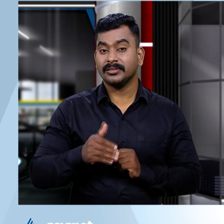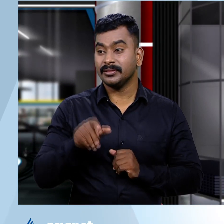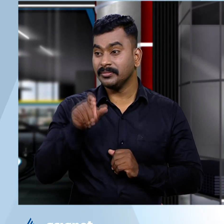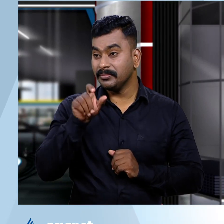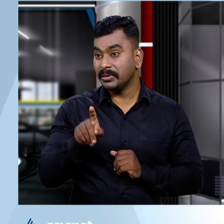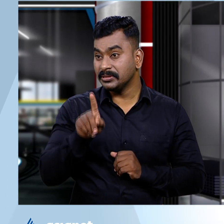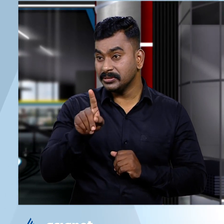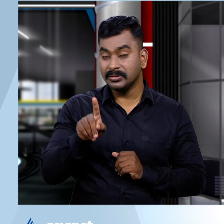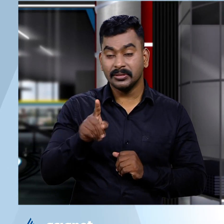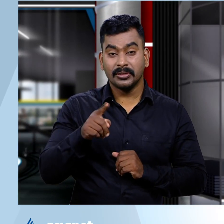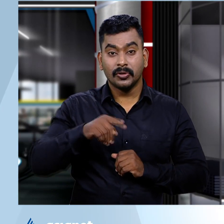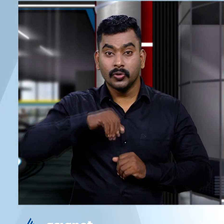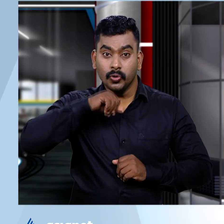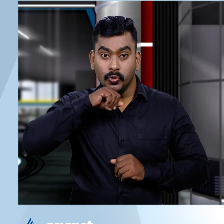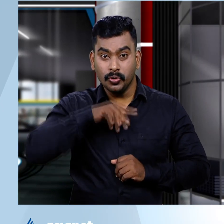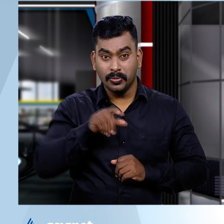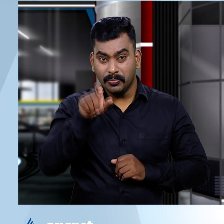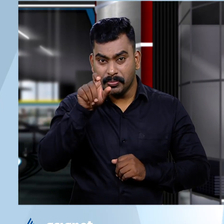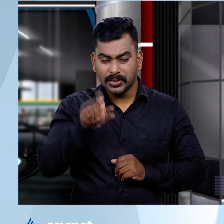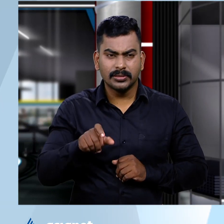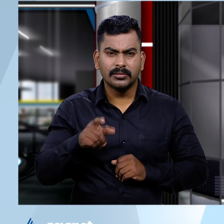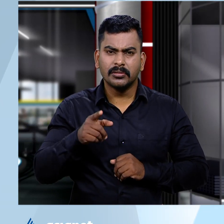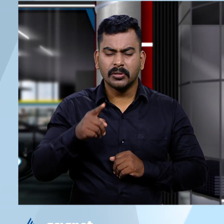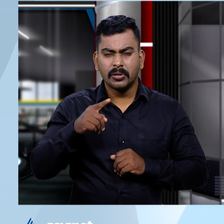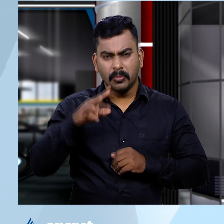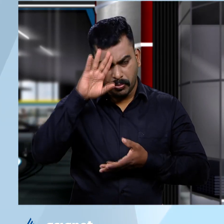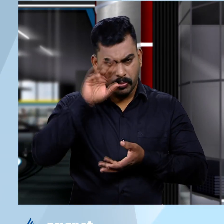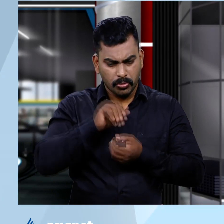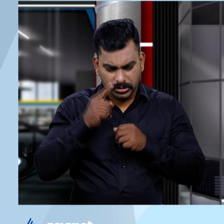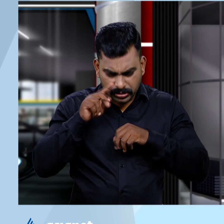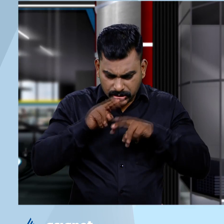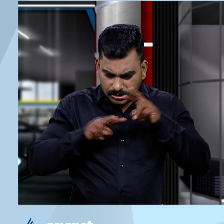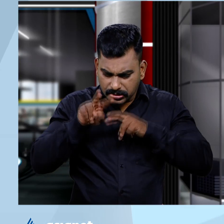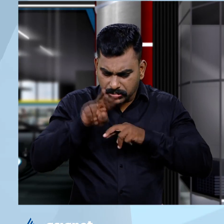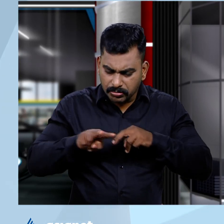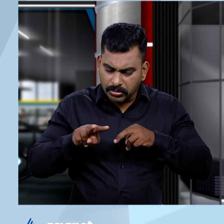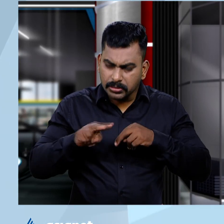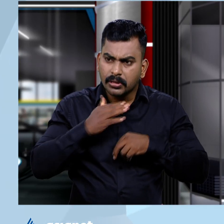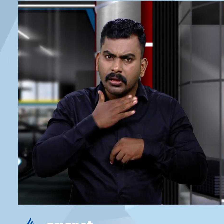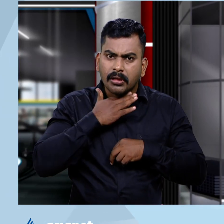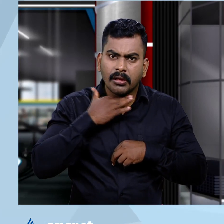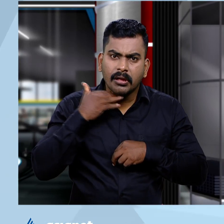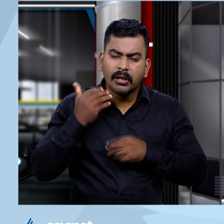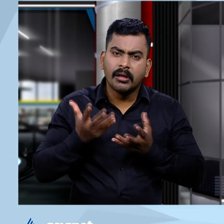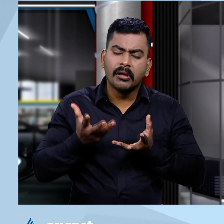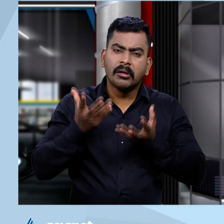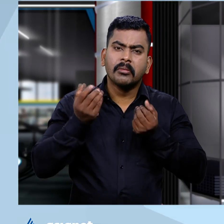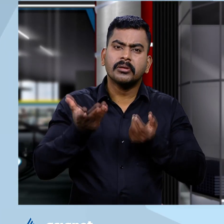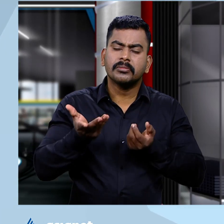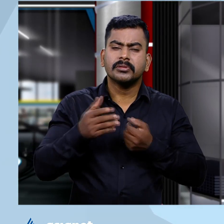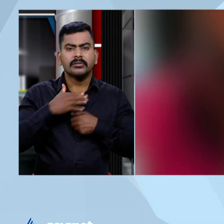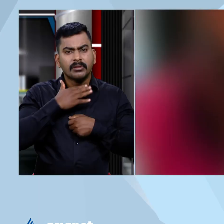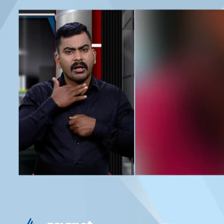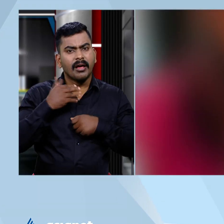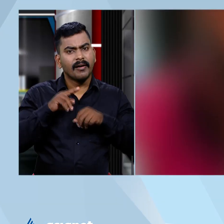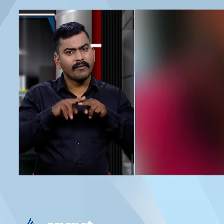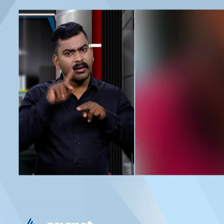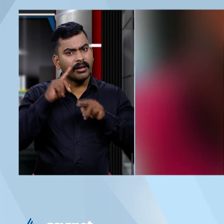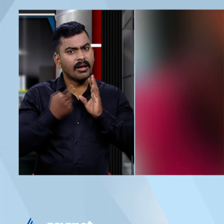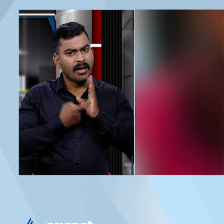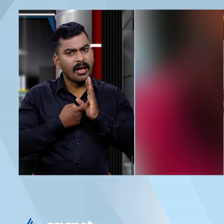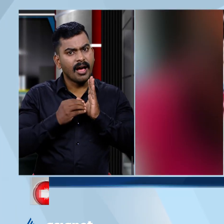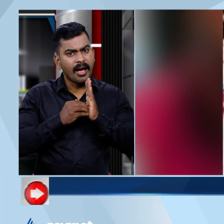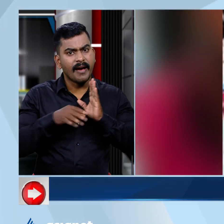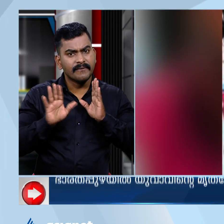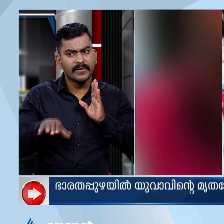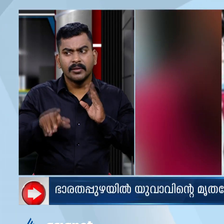കൊലപാതക കേസിൽ പോലീസ് തിരയുന്ന യുവാവ് മരിച്ച നിലയിൽ കൊണ്ടൂർക്കര സ്വദേശി കബീറിന്റെ മൃതദേഹമാണ് ഭാരതപ്പുഴയിൽ നിന്ന് കണ്ടെത്തിയത്. പ്രിയ ഇളവള്ളി